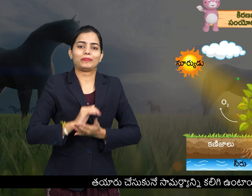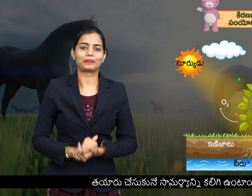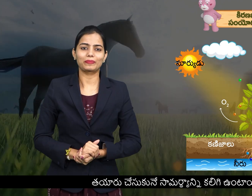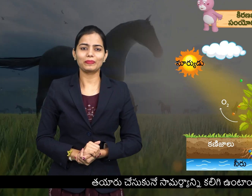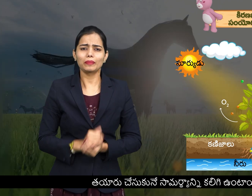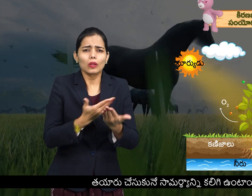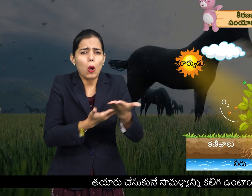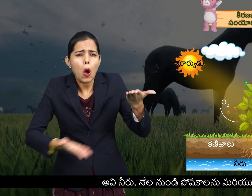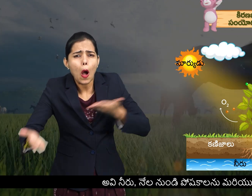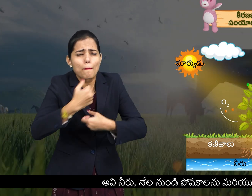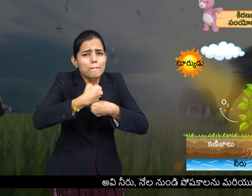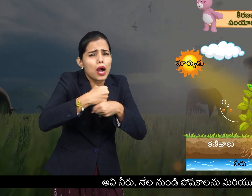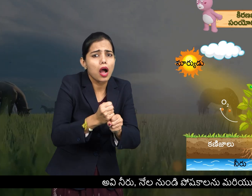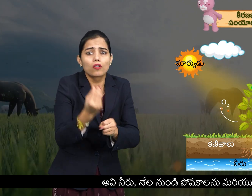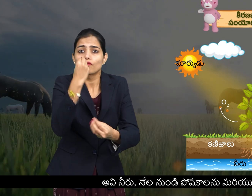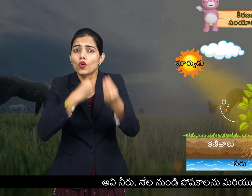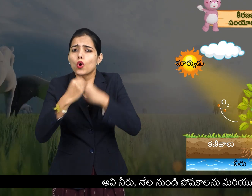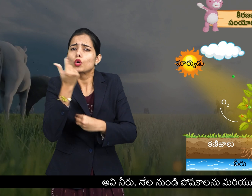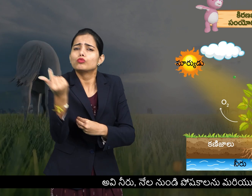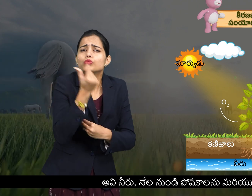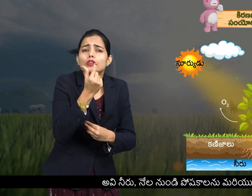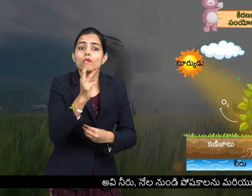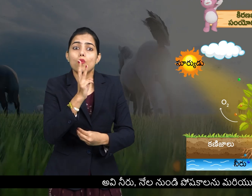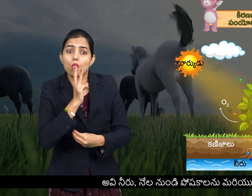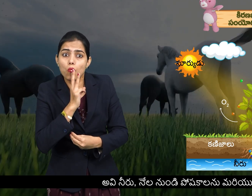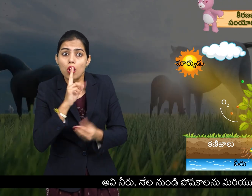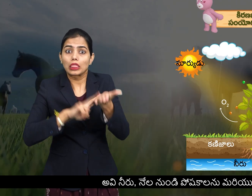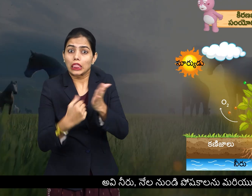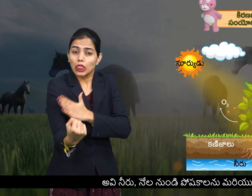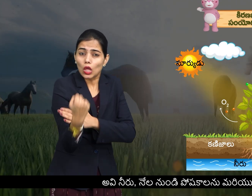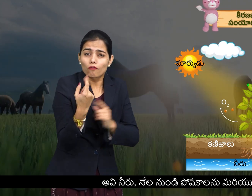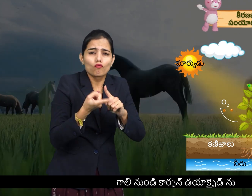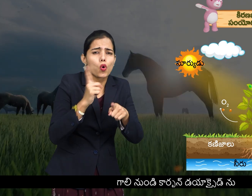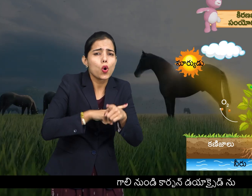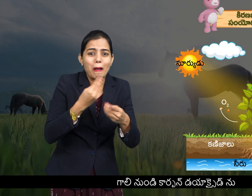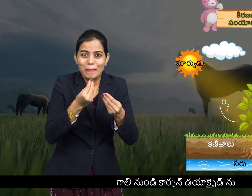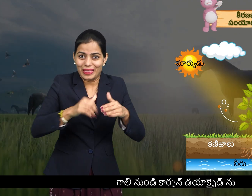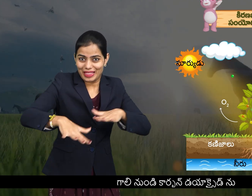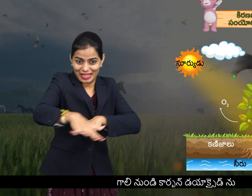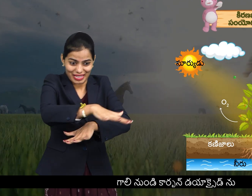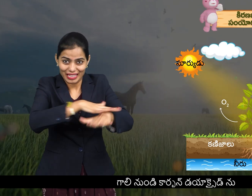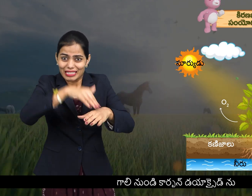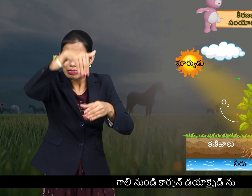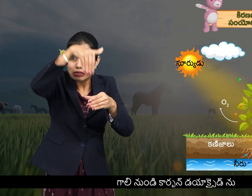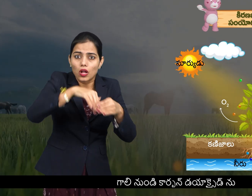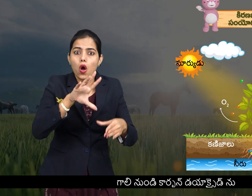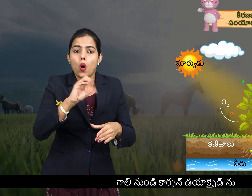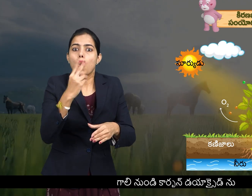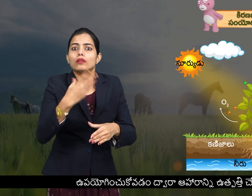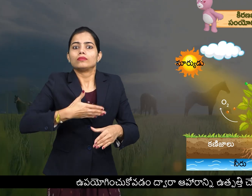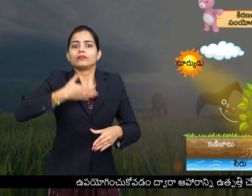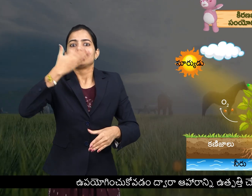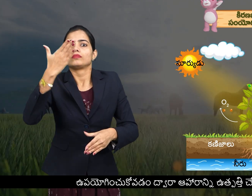ఉంటాయి. అవి నీరు, నేల నుండి పోషకాలను మరియు గాలి నుండి కార్బన్